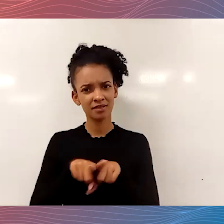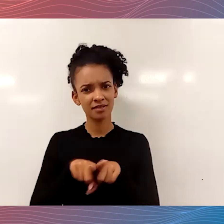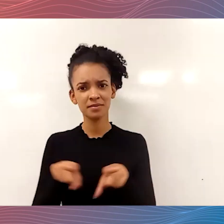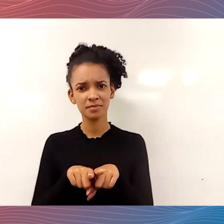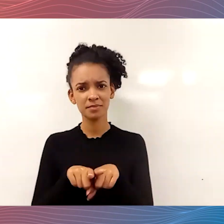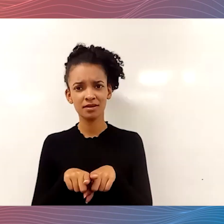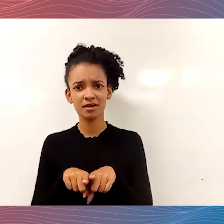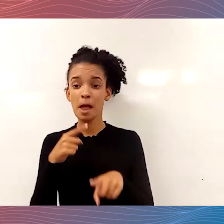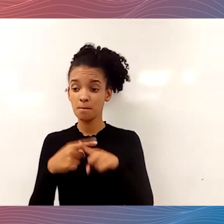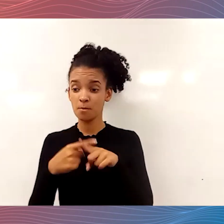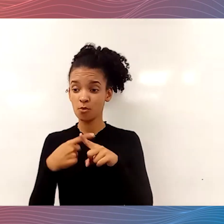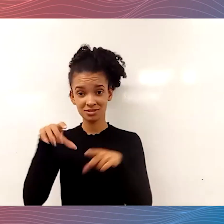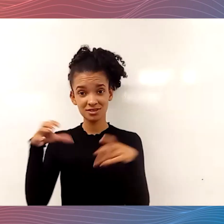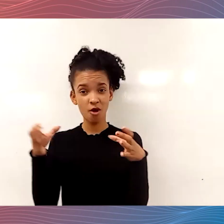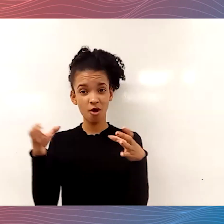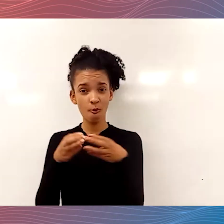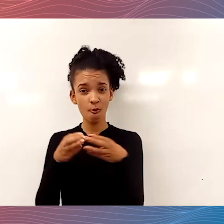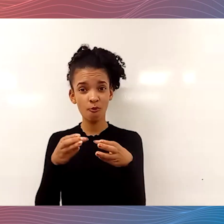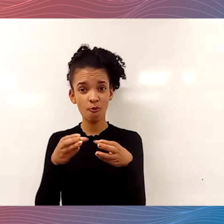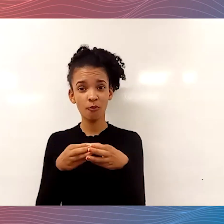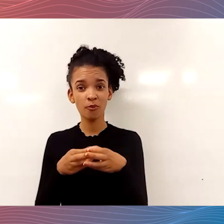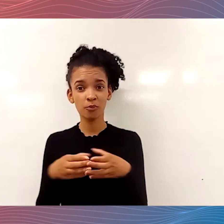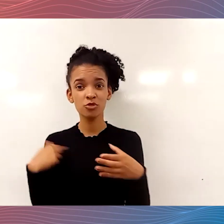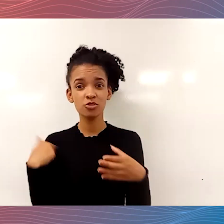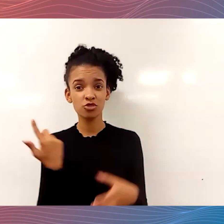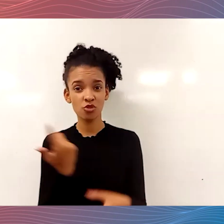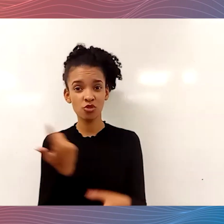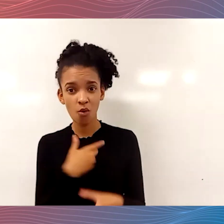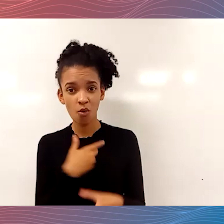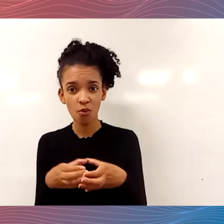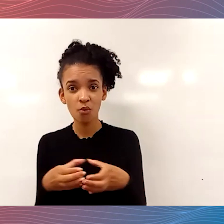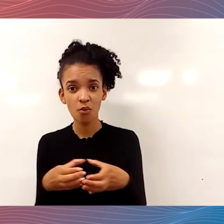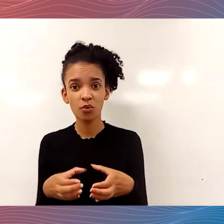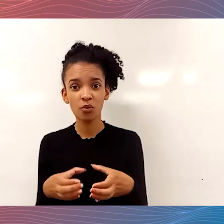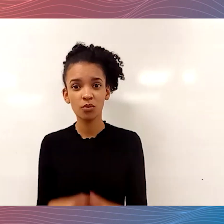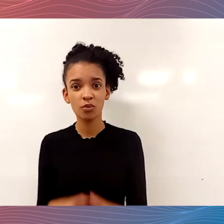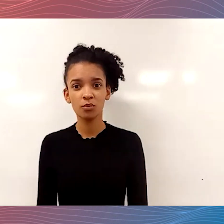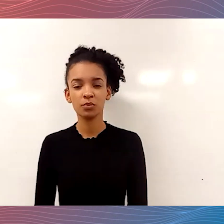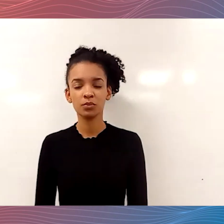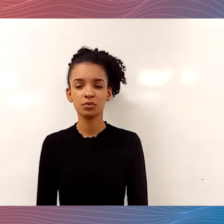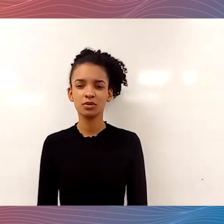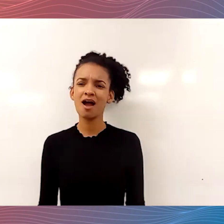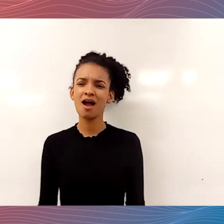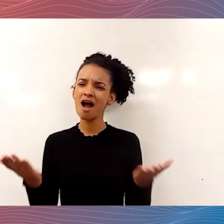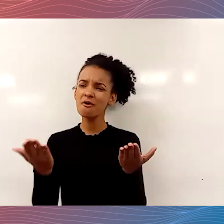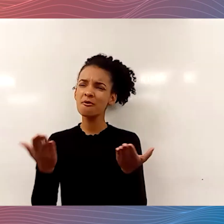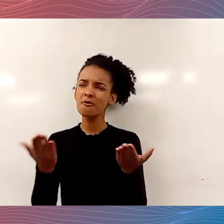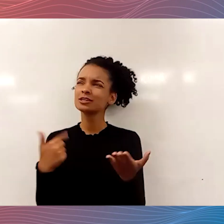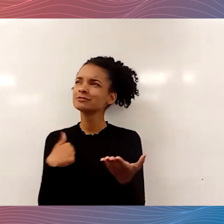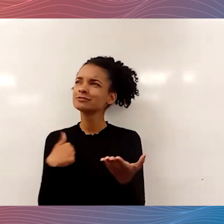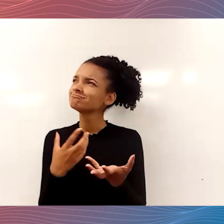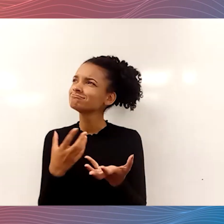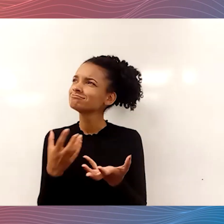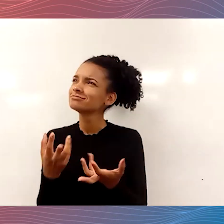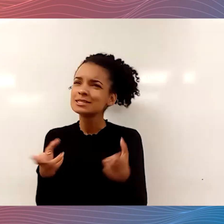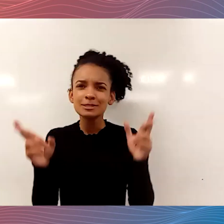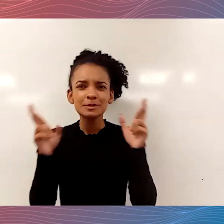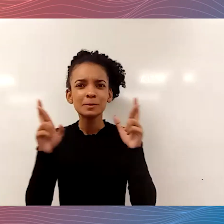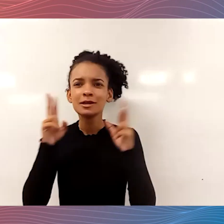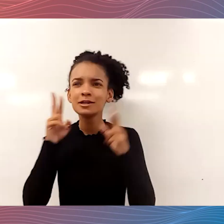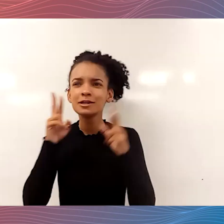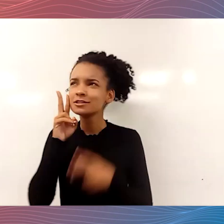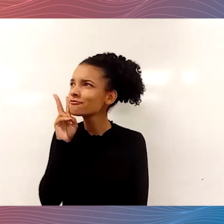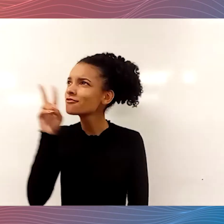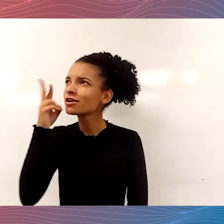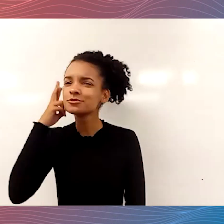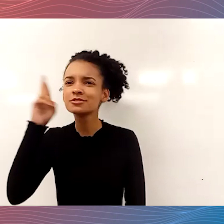time. Ó Senhor Jesus, eu falei para os irmãos, agora me deu esperança de ver o Senhor vivo ainda. Mas eu falei para os irmãos,